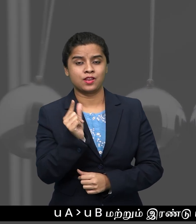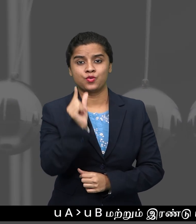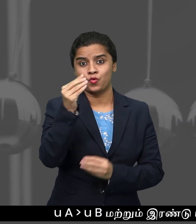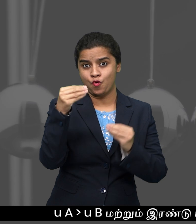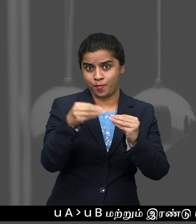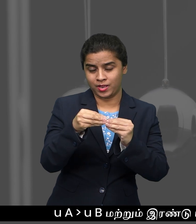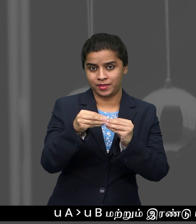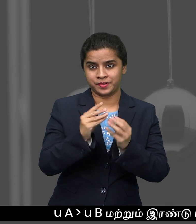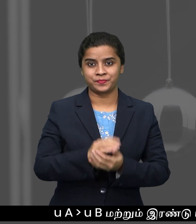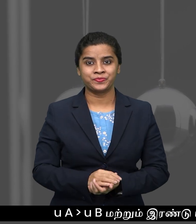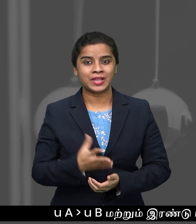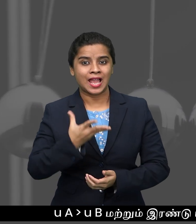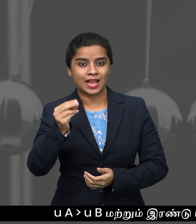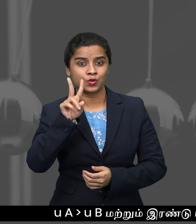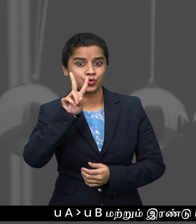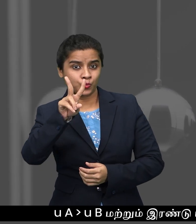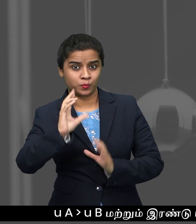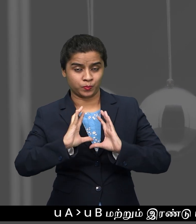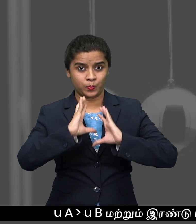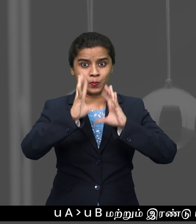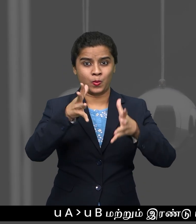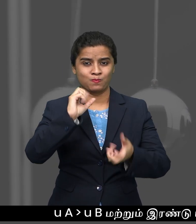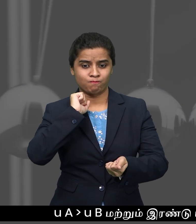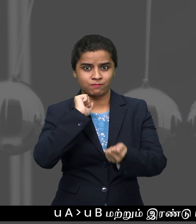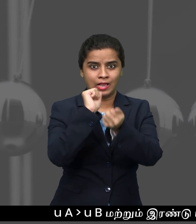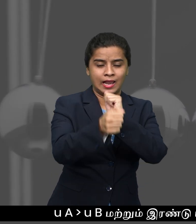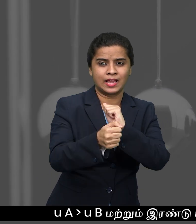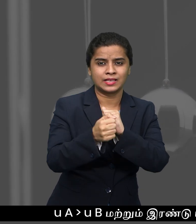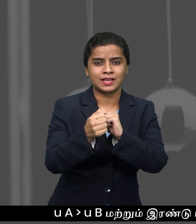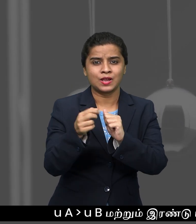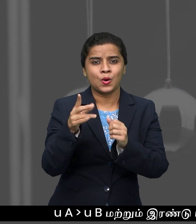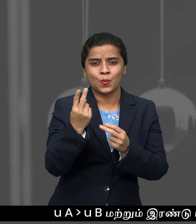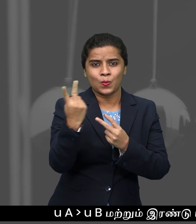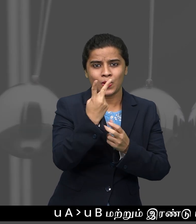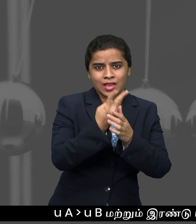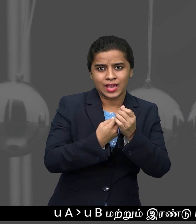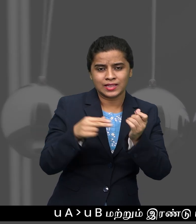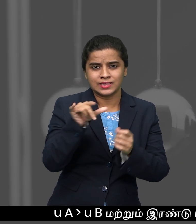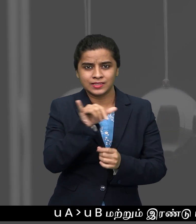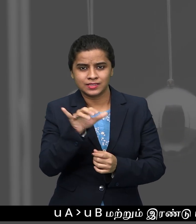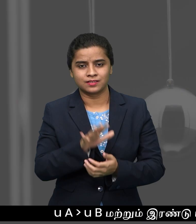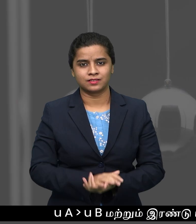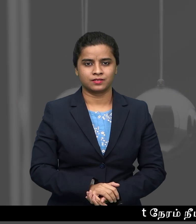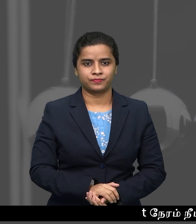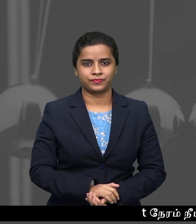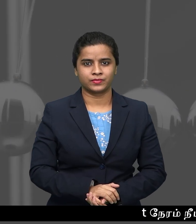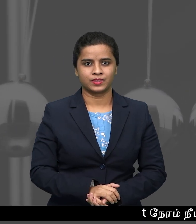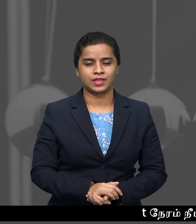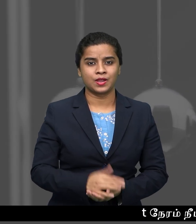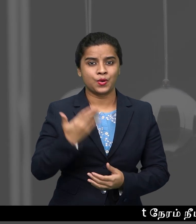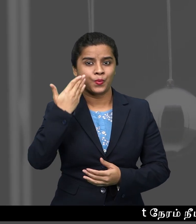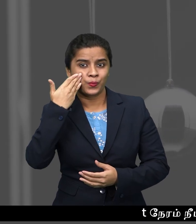பெரியது u கீழ் இலக்க b ஐ விட மற்றும் இரண்டு பந்துகளும் ஒன்றோடு ஒன்று மோதட்டும்.